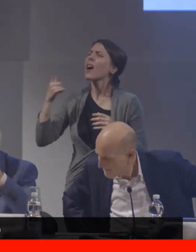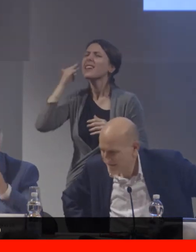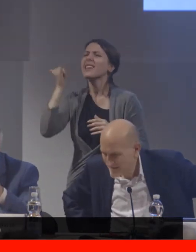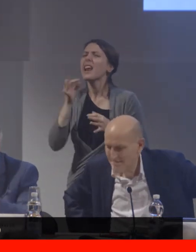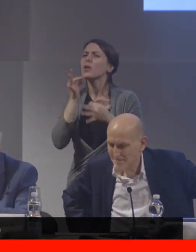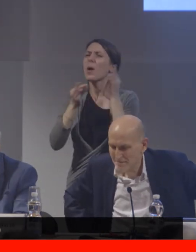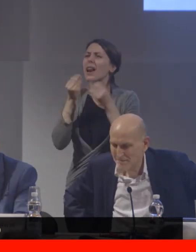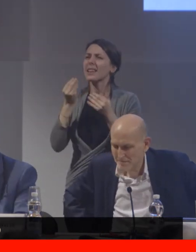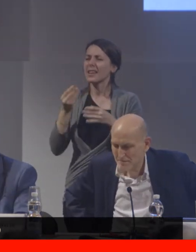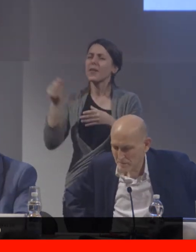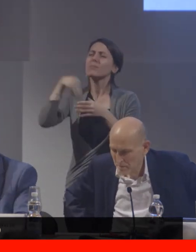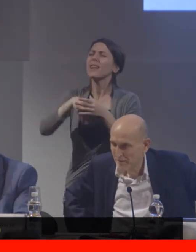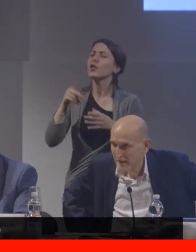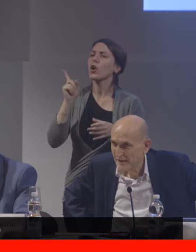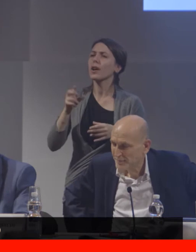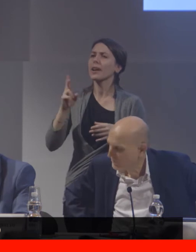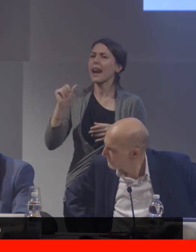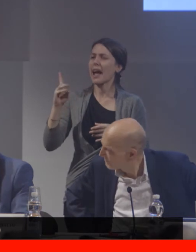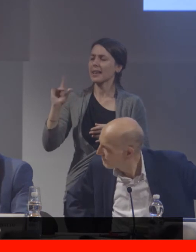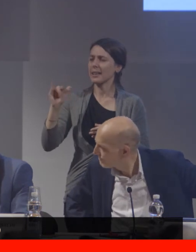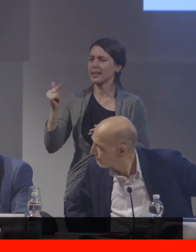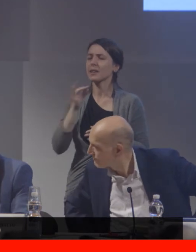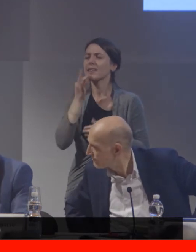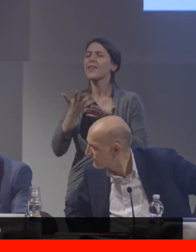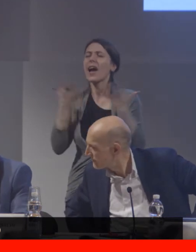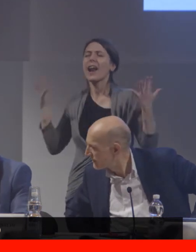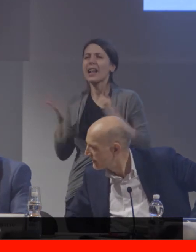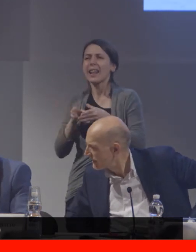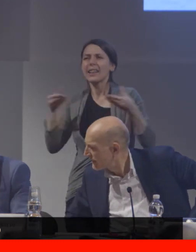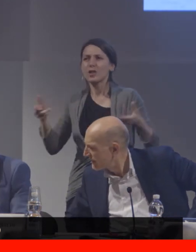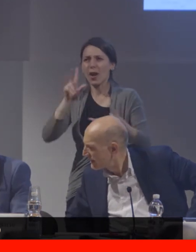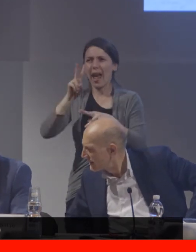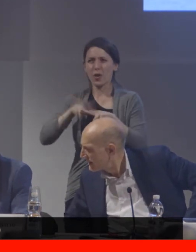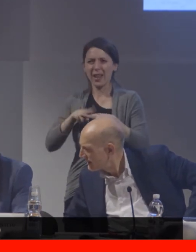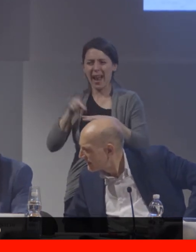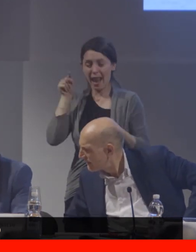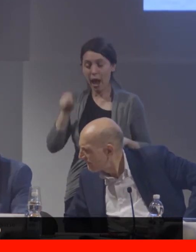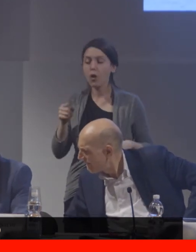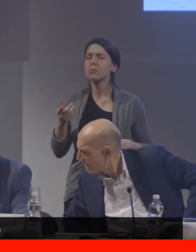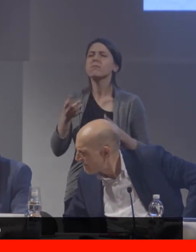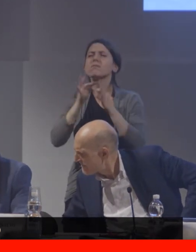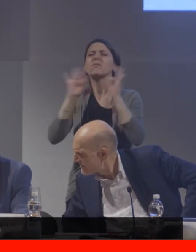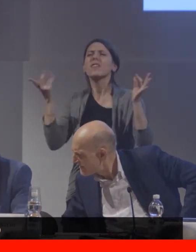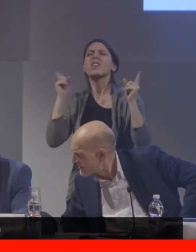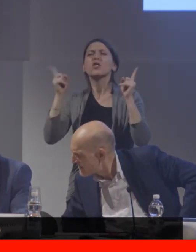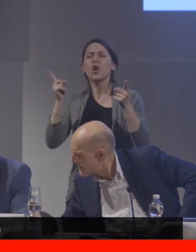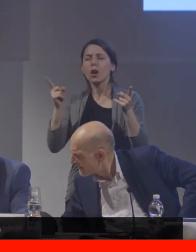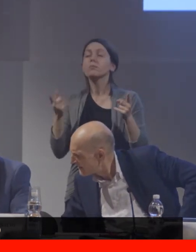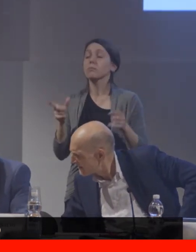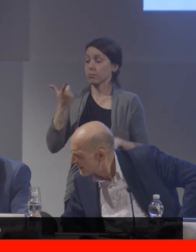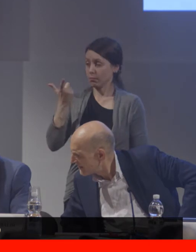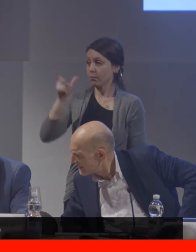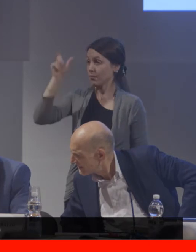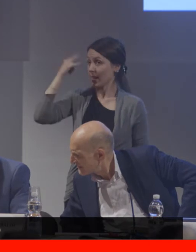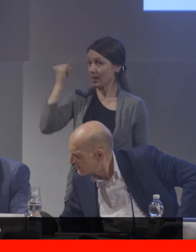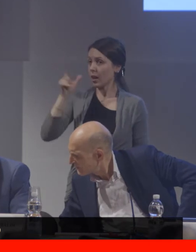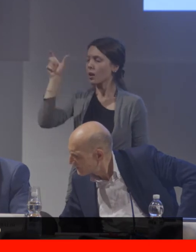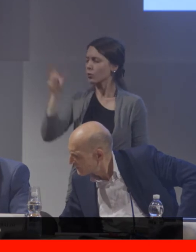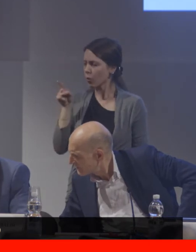Gradit, il grande dizionario italiano dell'uso. E lo definisce chi svolge